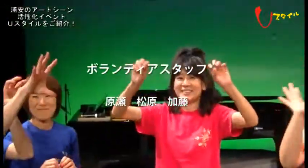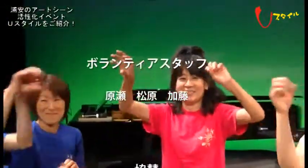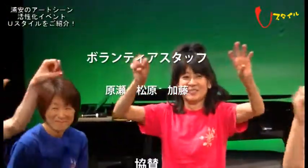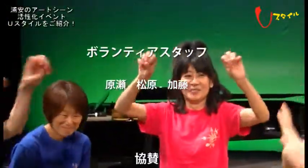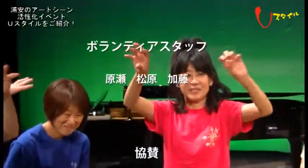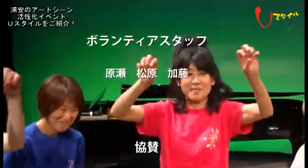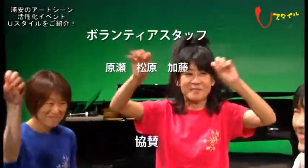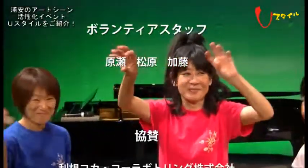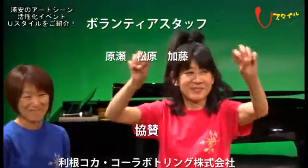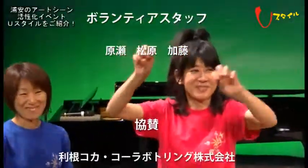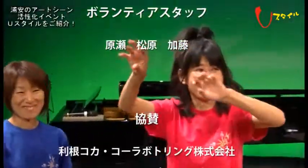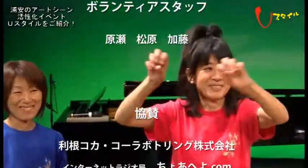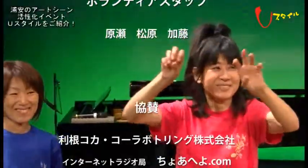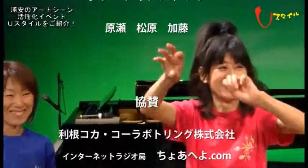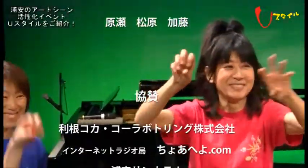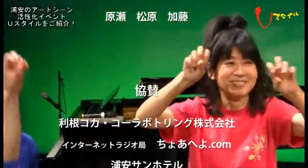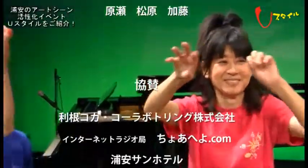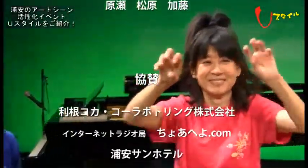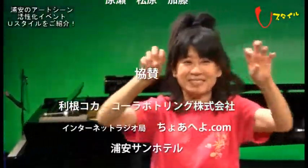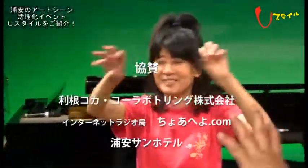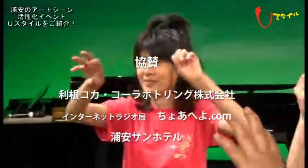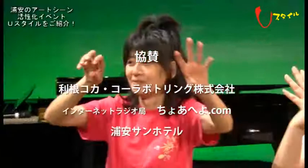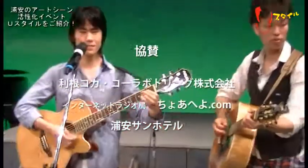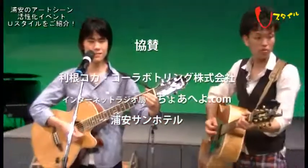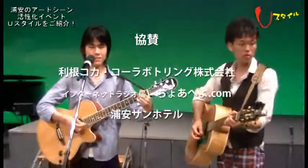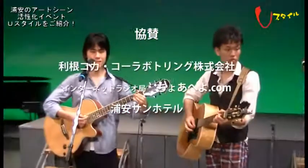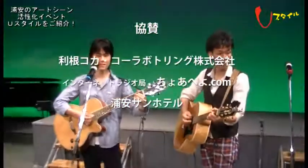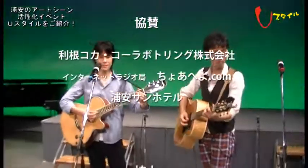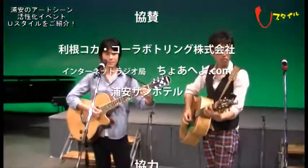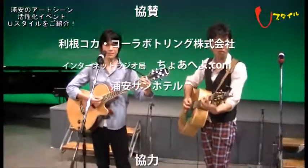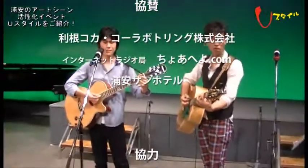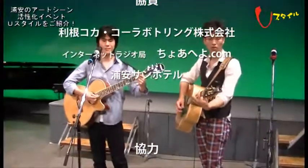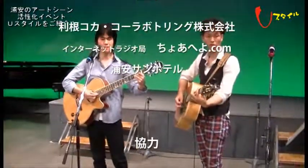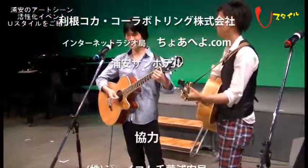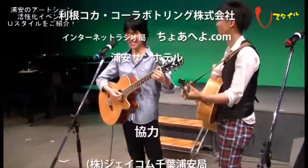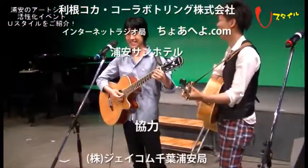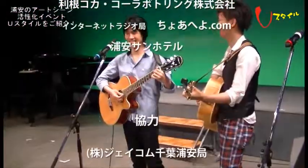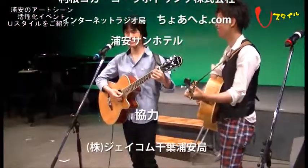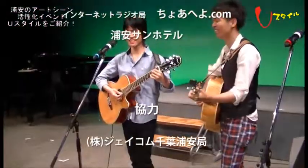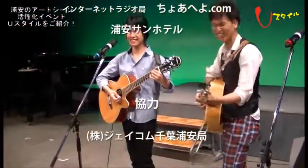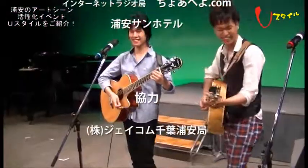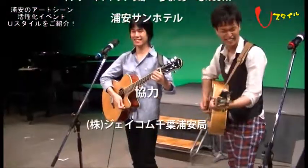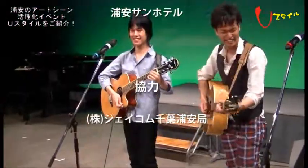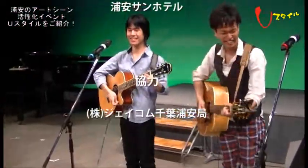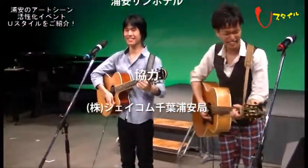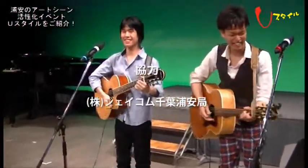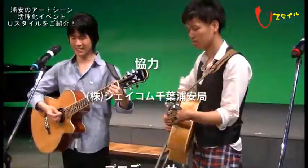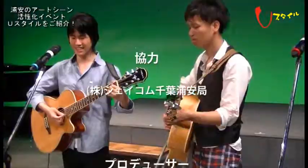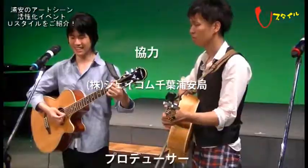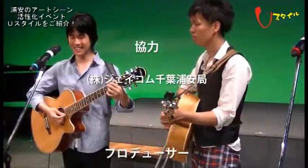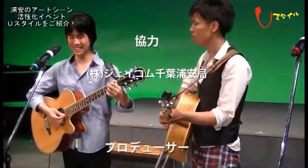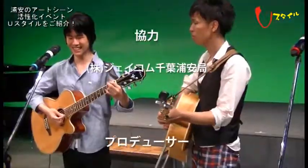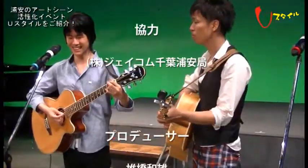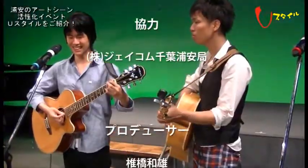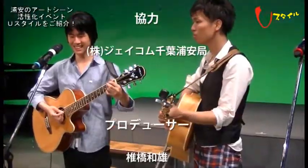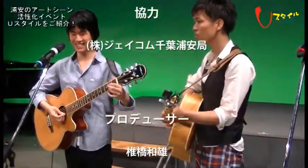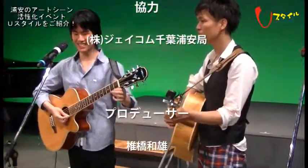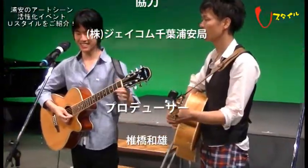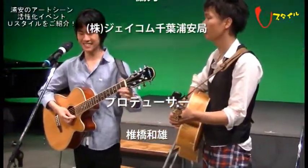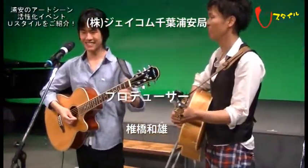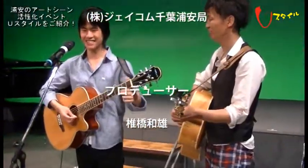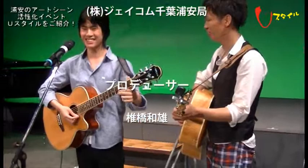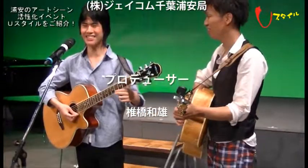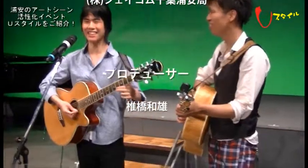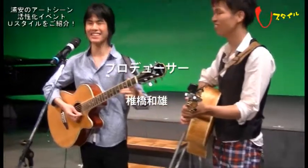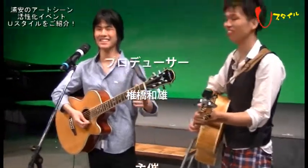ヒューズ dareaseanamemeいいいいいいいいいい